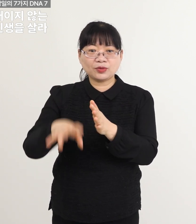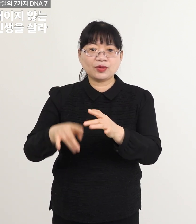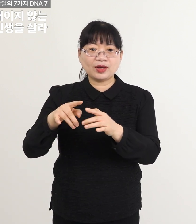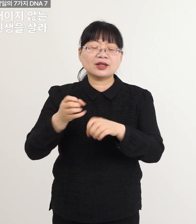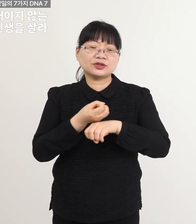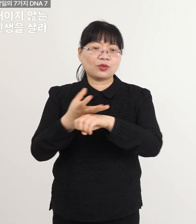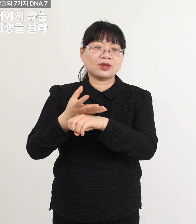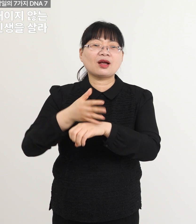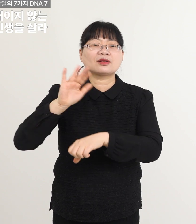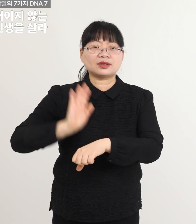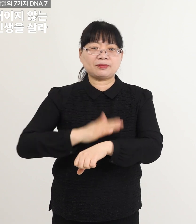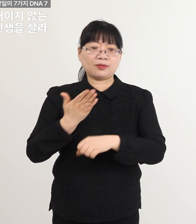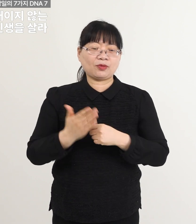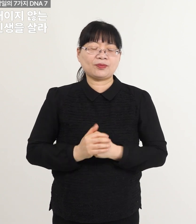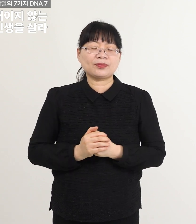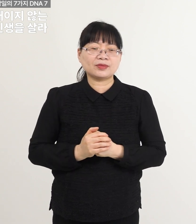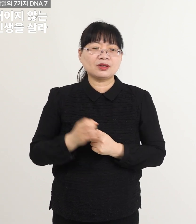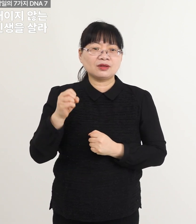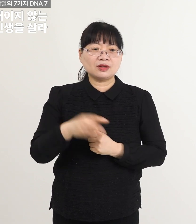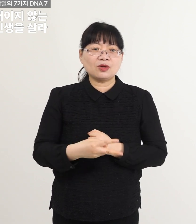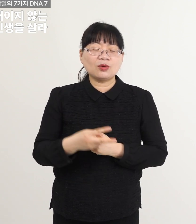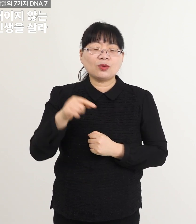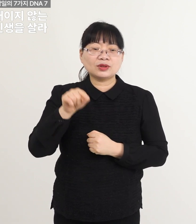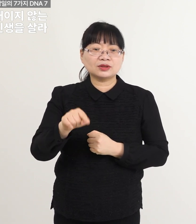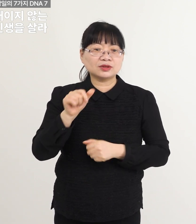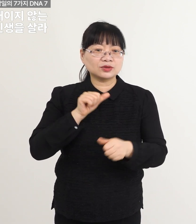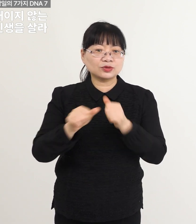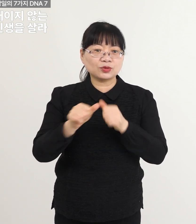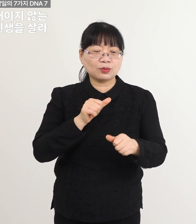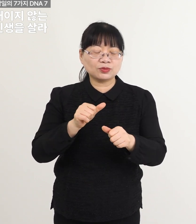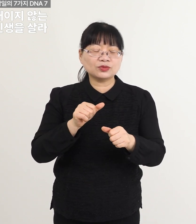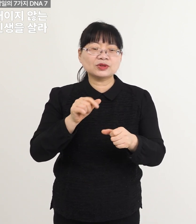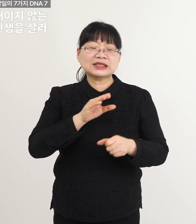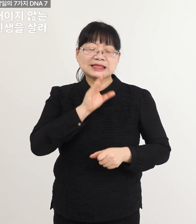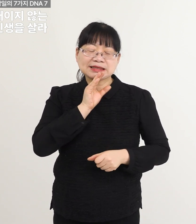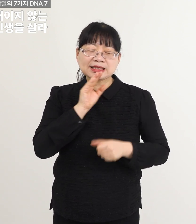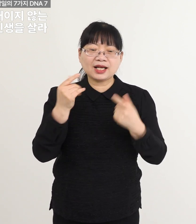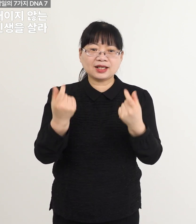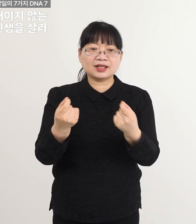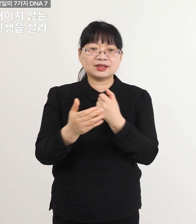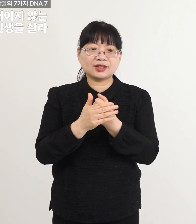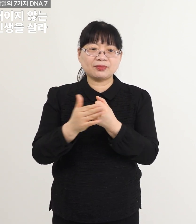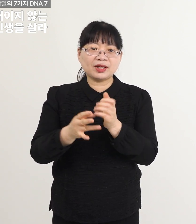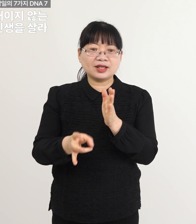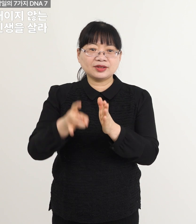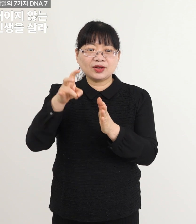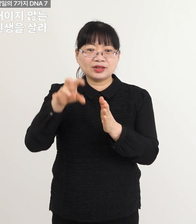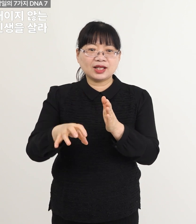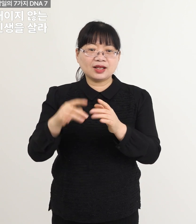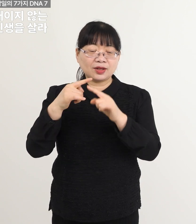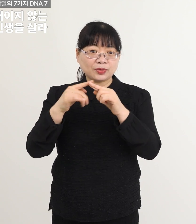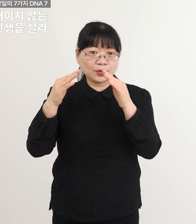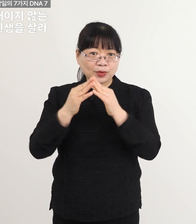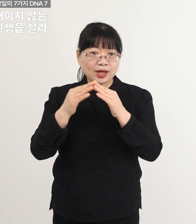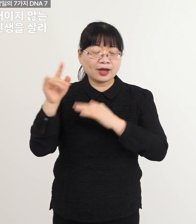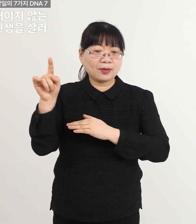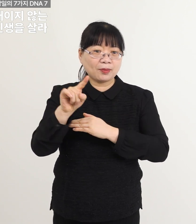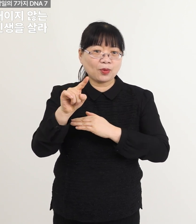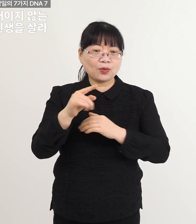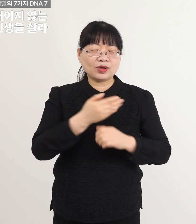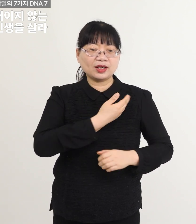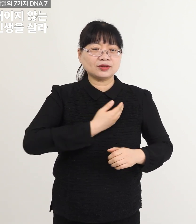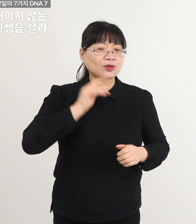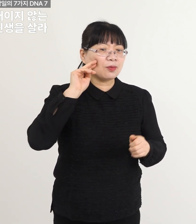겁니다. 그리고 그 소문이 기정사실화되어서 예루살렘 교회는 사도